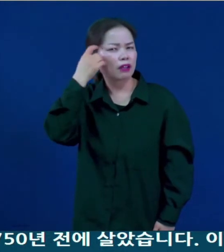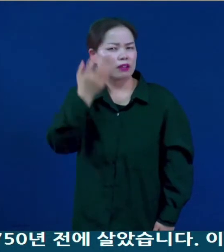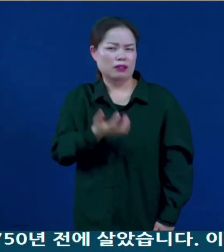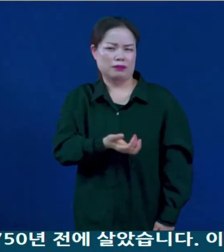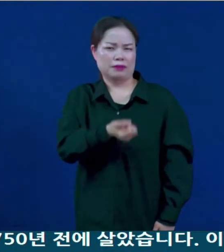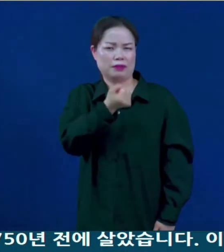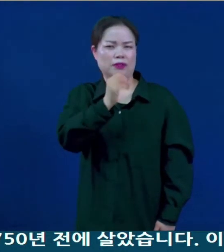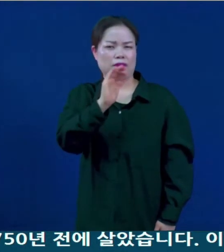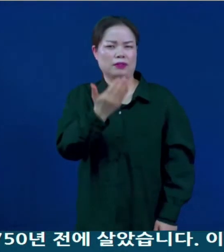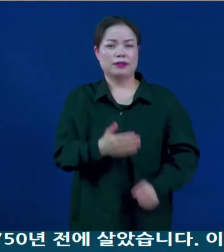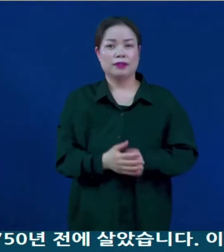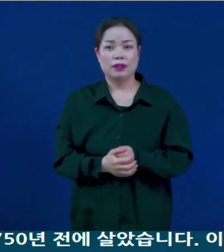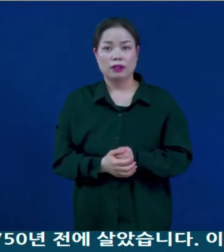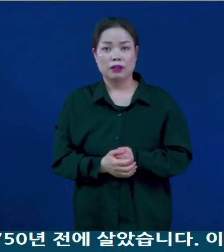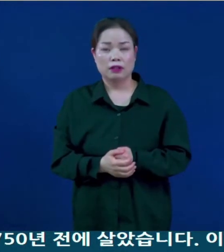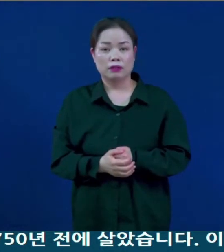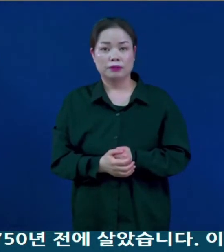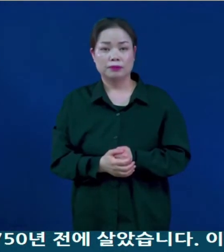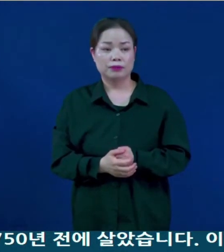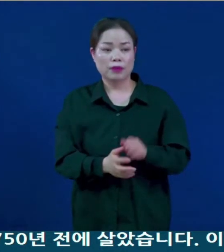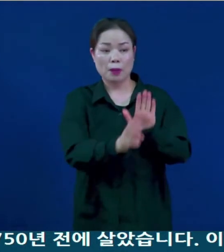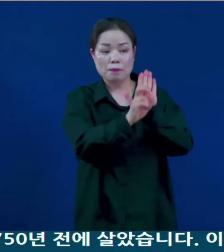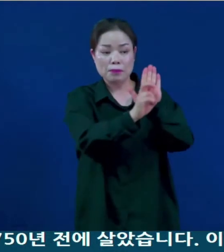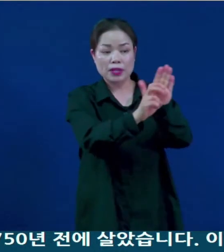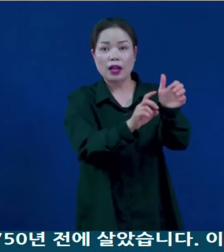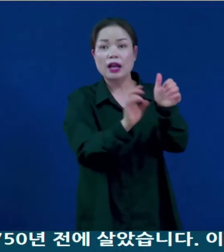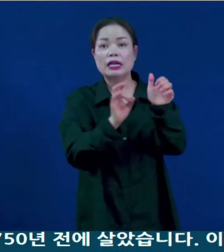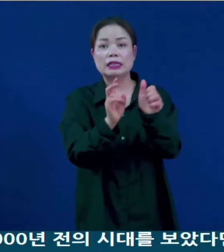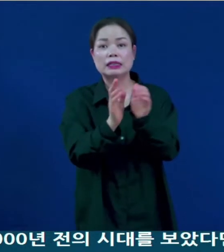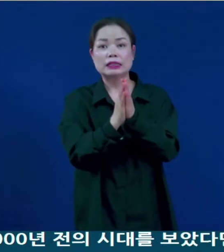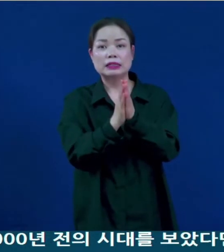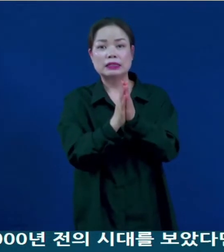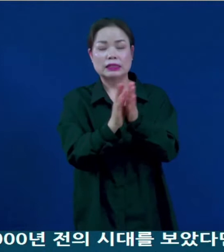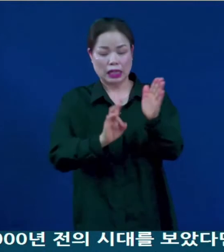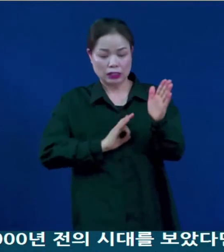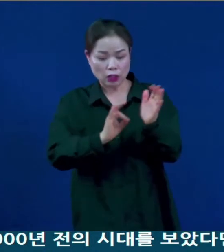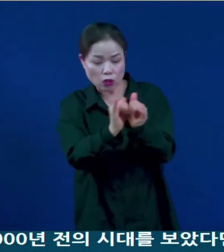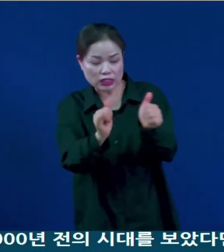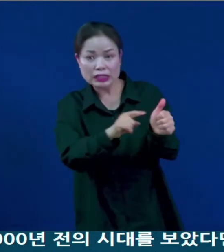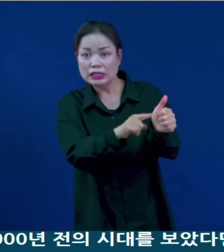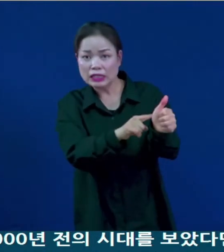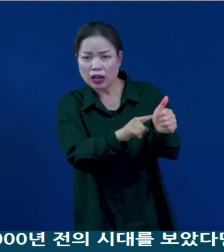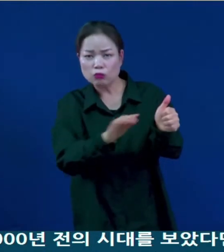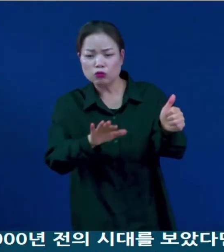쉽습니다. 더군다나 만약 미가 선지자가 우리가 살고 있는